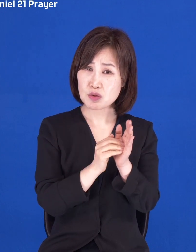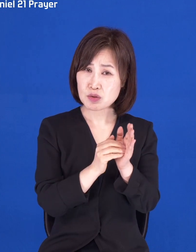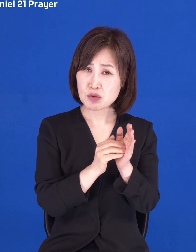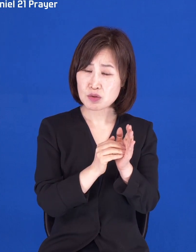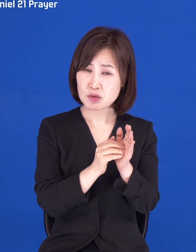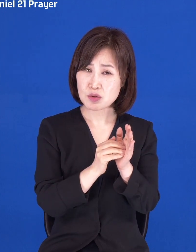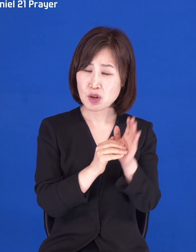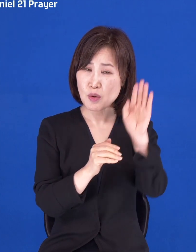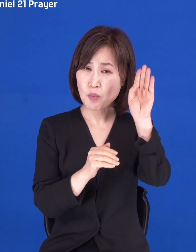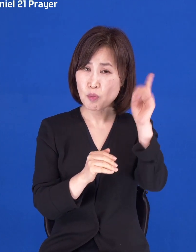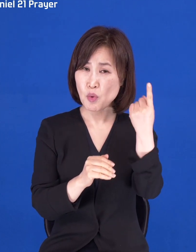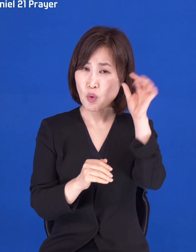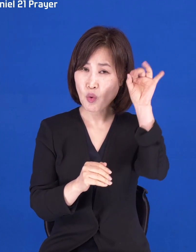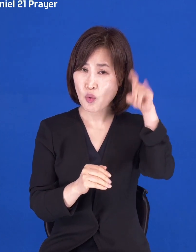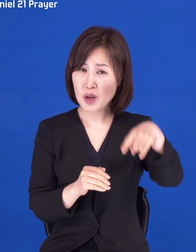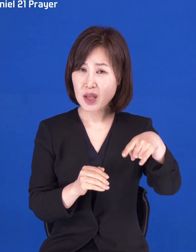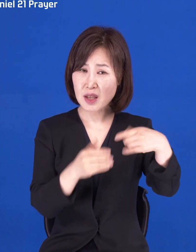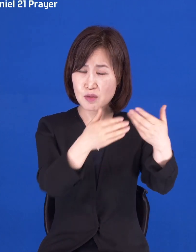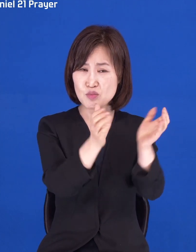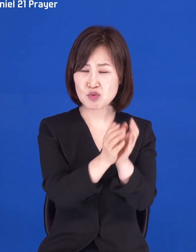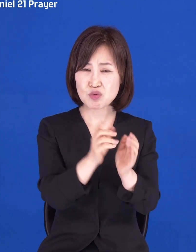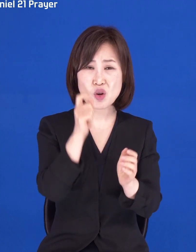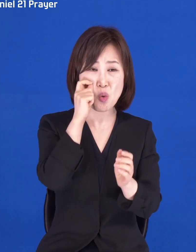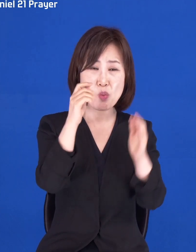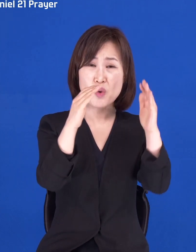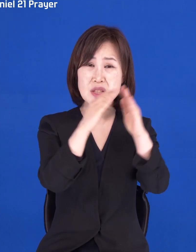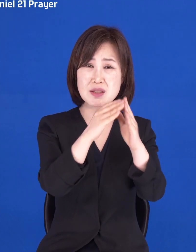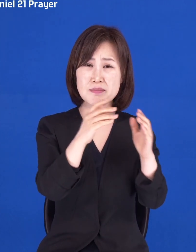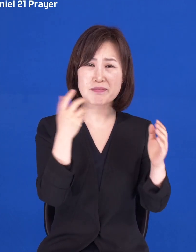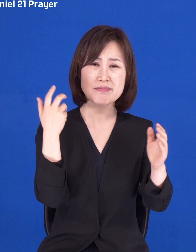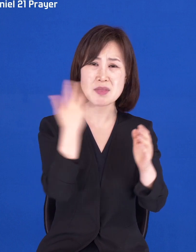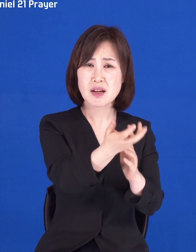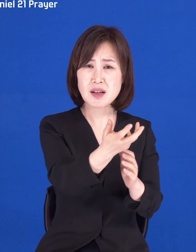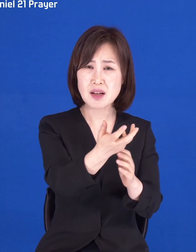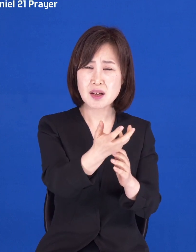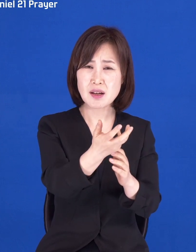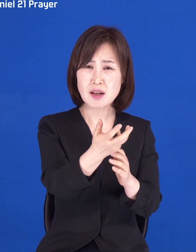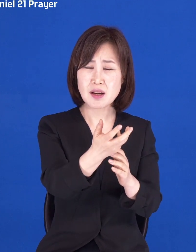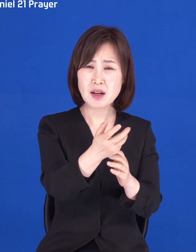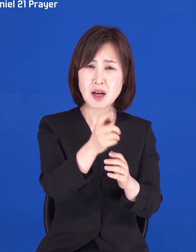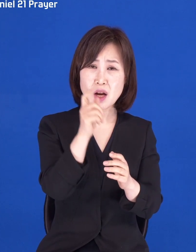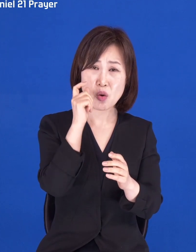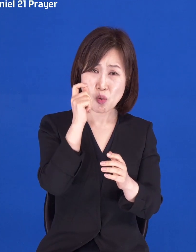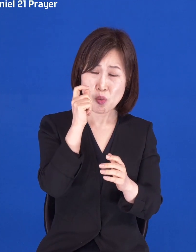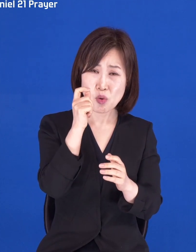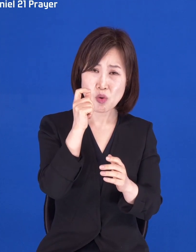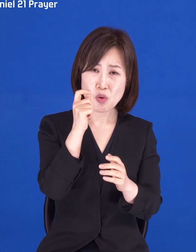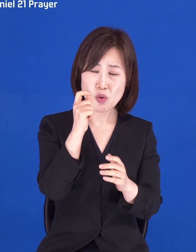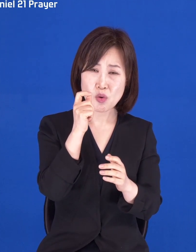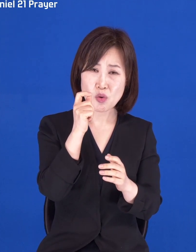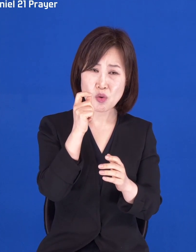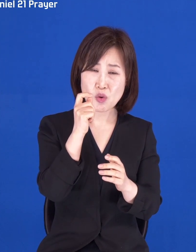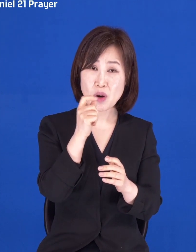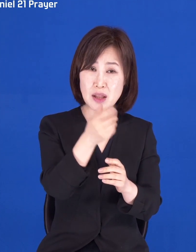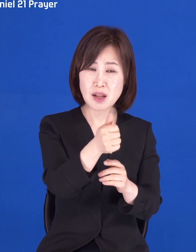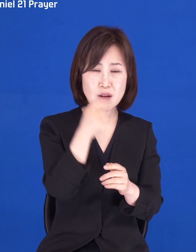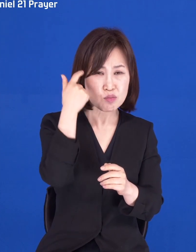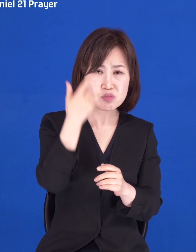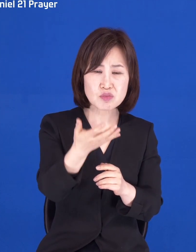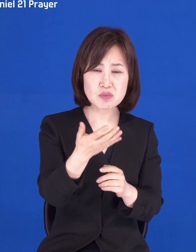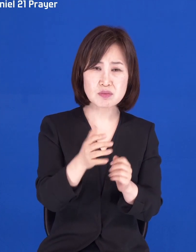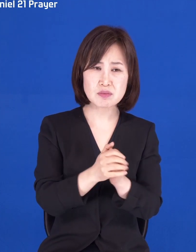함흥군 보위부에서 고모 집으로 들이닥쳤고, 고모의 보기에도 하나님을 믿냐고